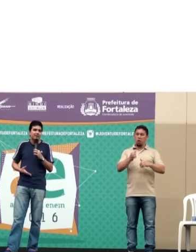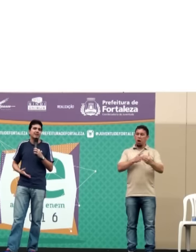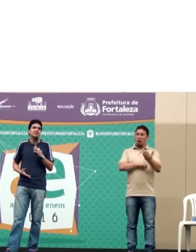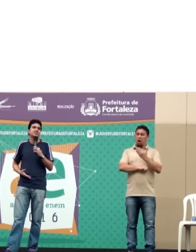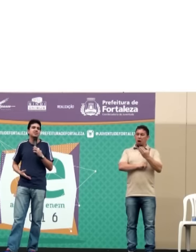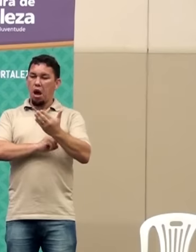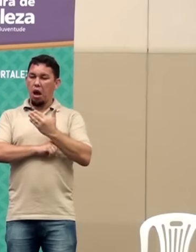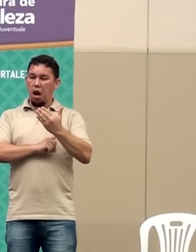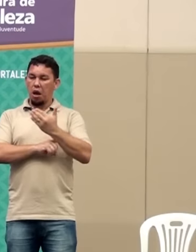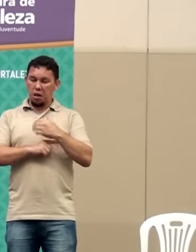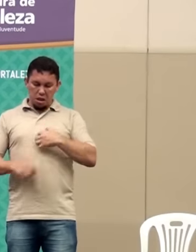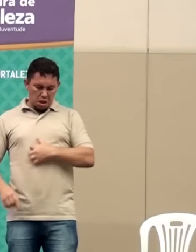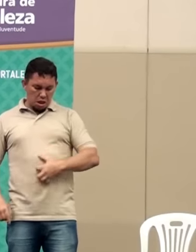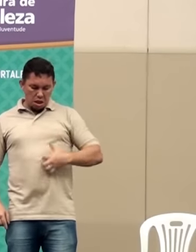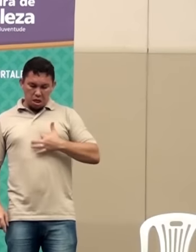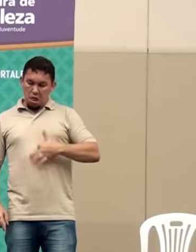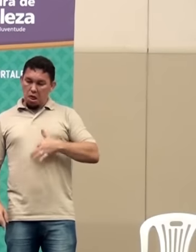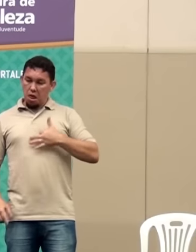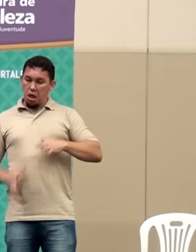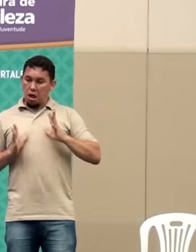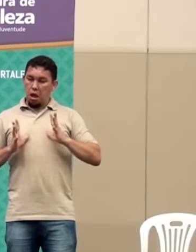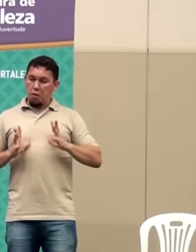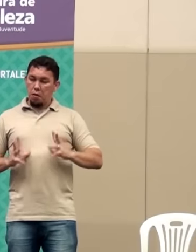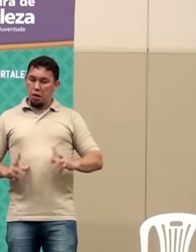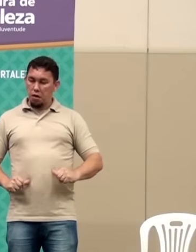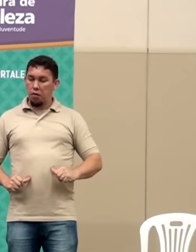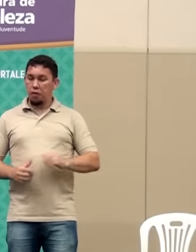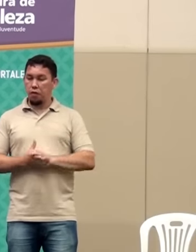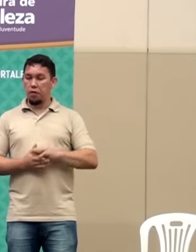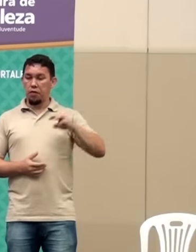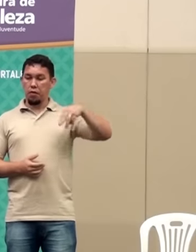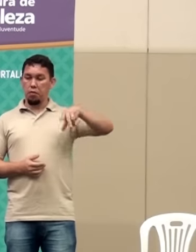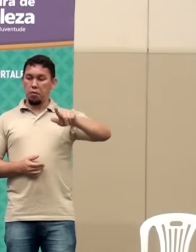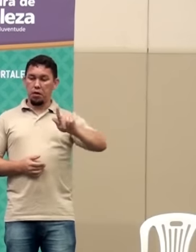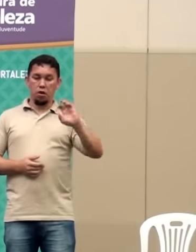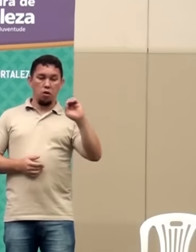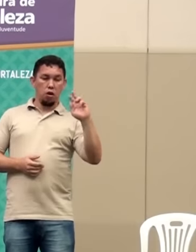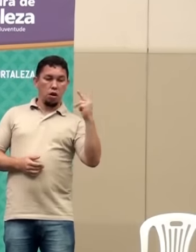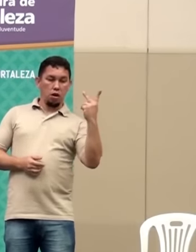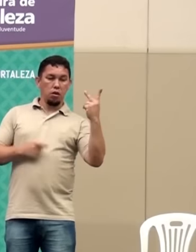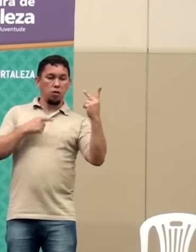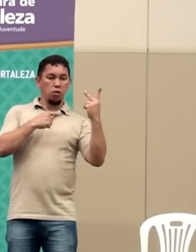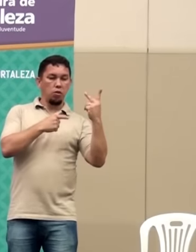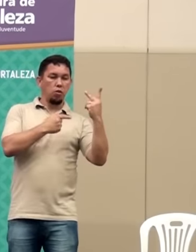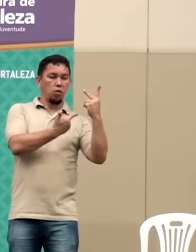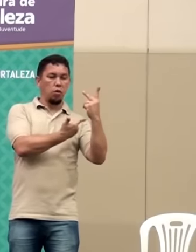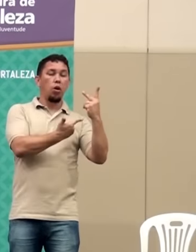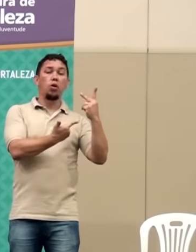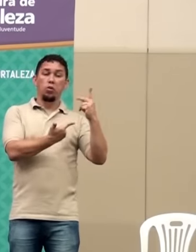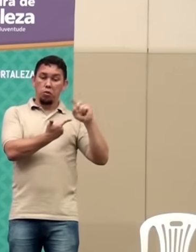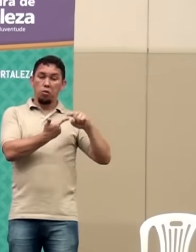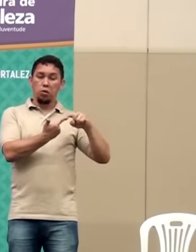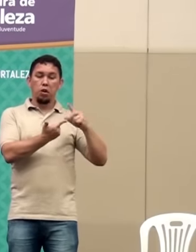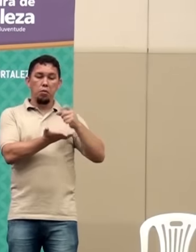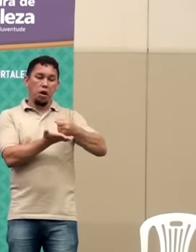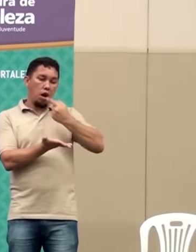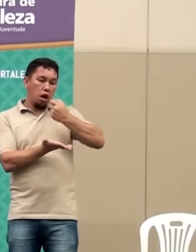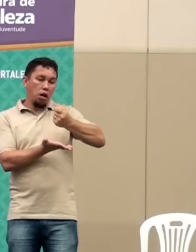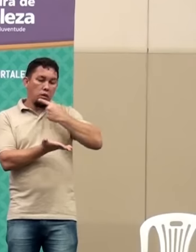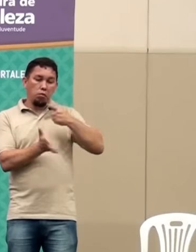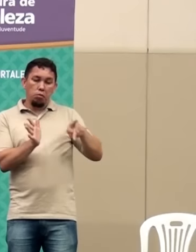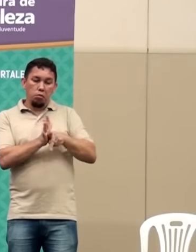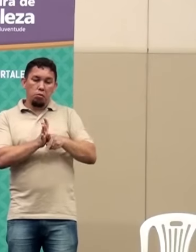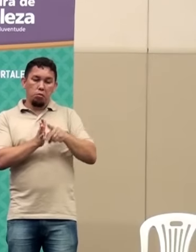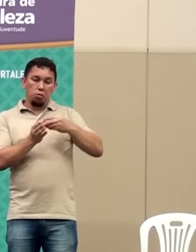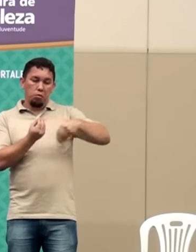para combater a azia, né? Então, ele é utilizado para diversos fins. Ele é uma base. Tem comprimidos de antiácido também, que são a